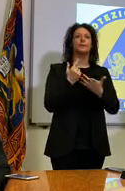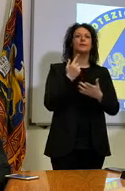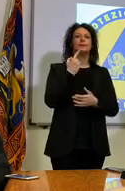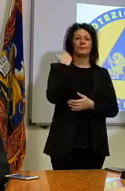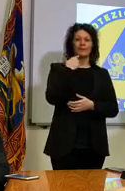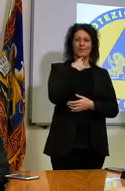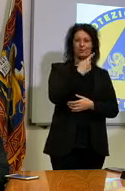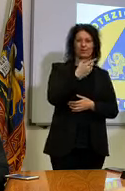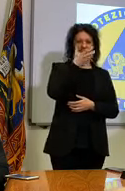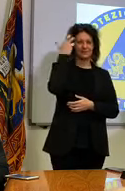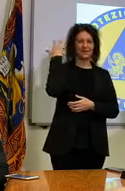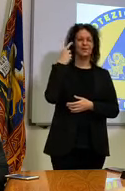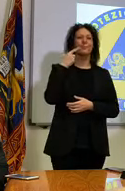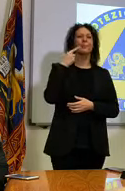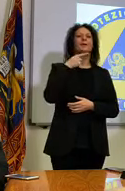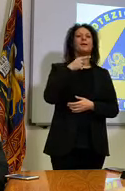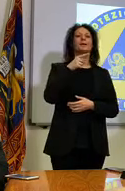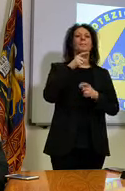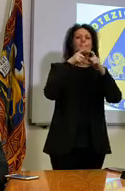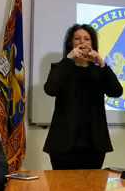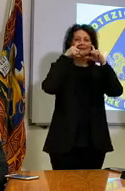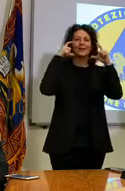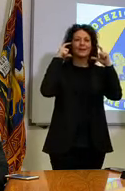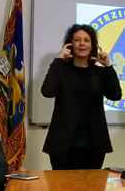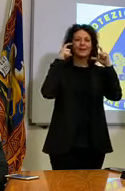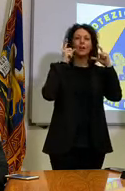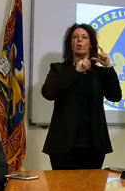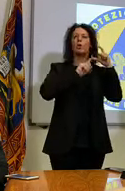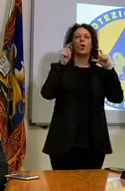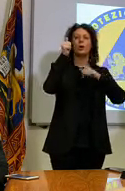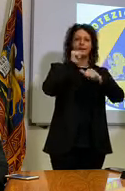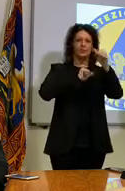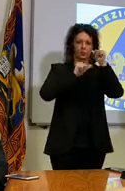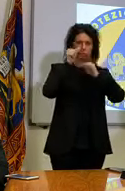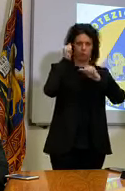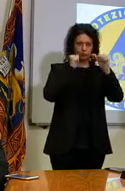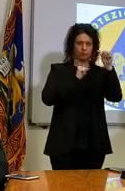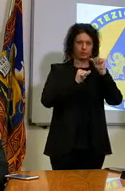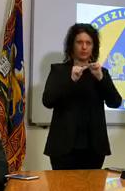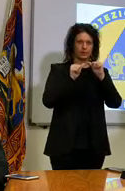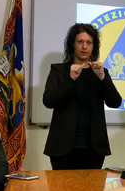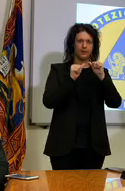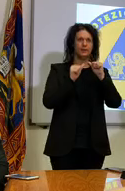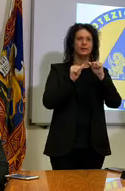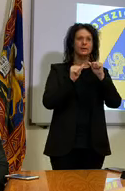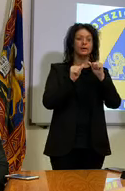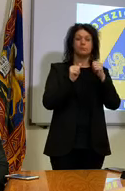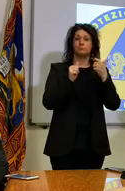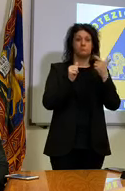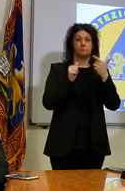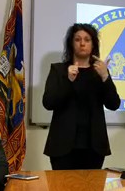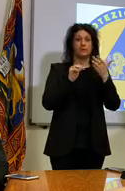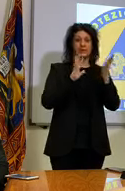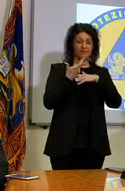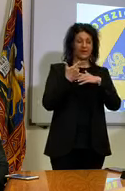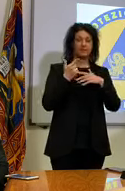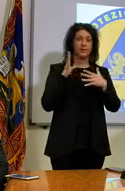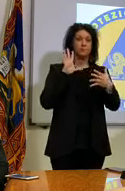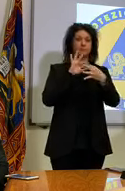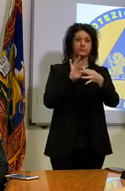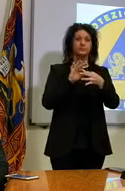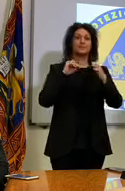quelle appunto non chirurgiche, non possono essere considerate dispositivi sanitari